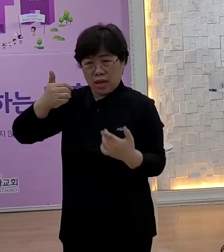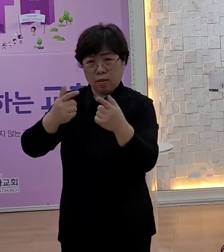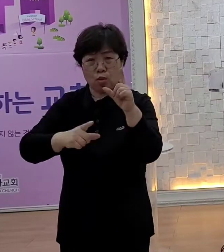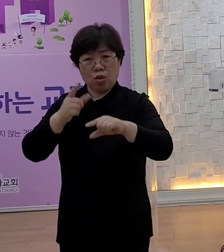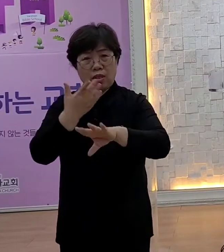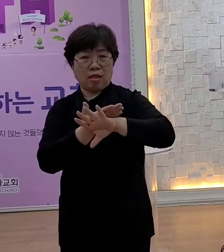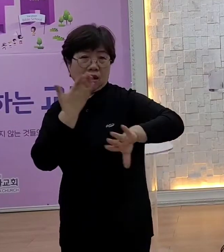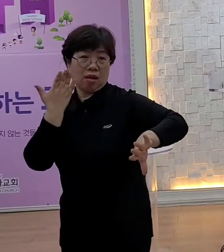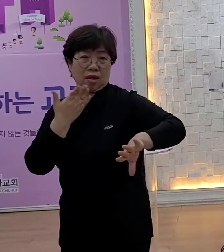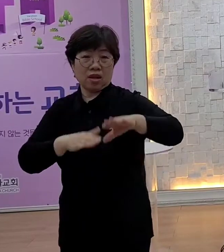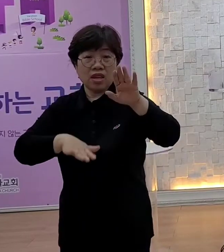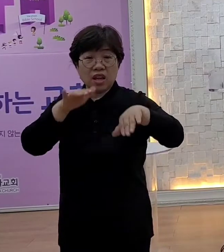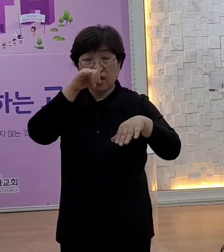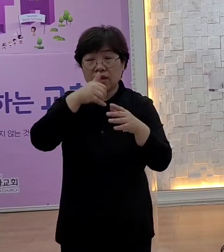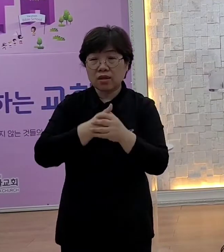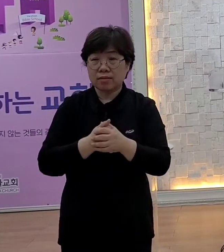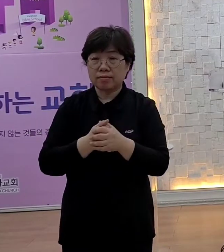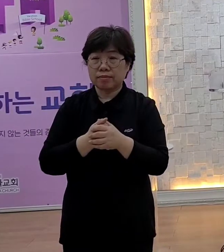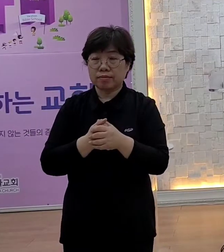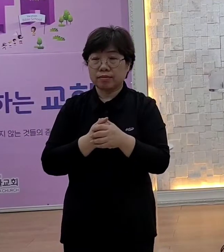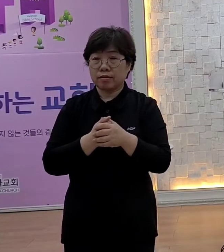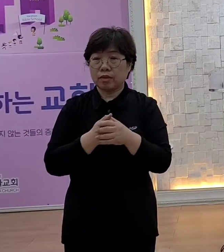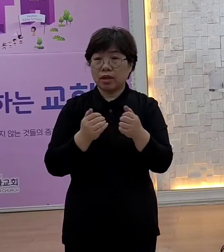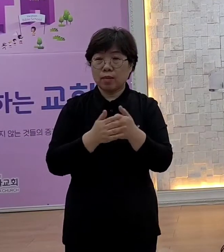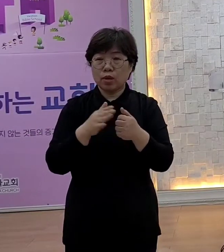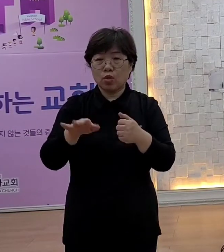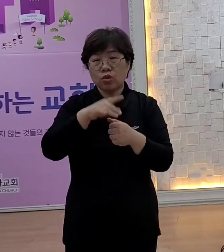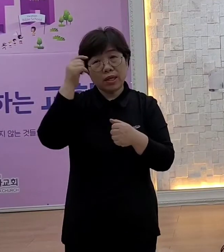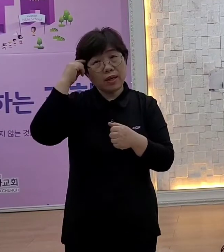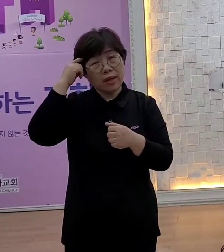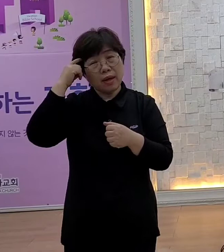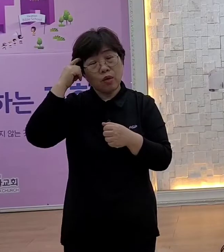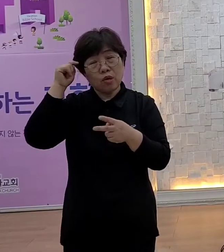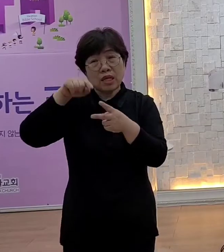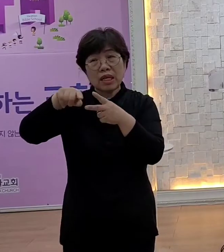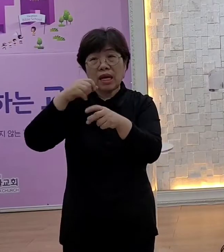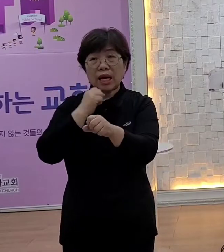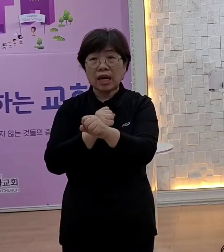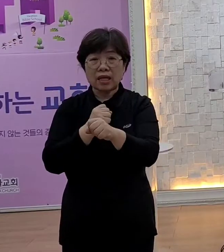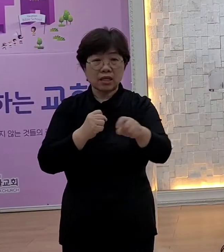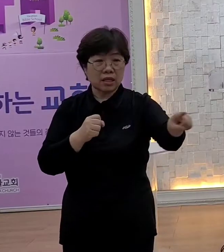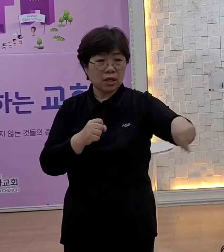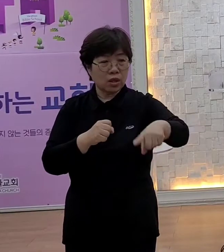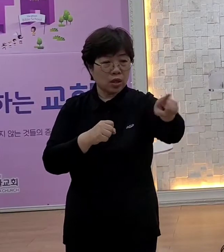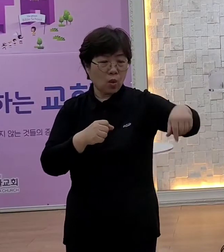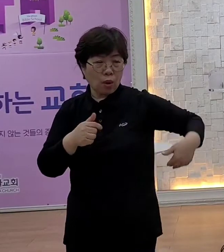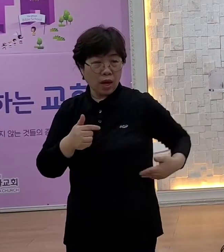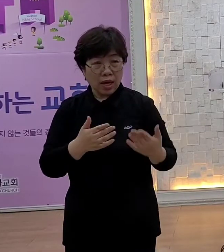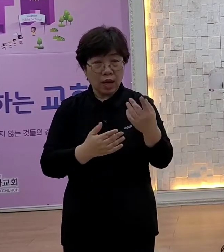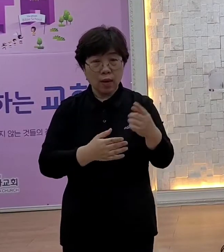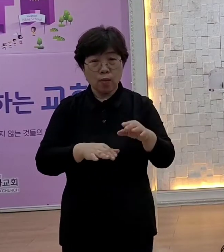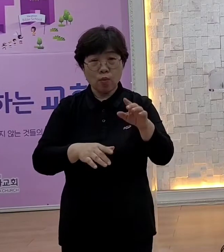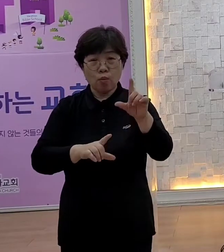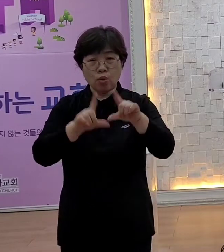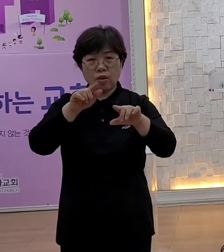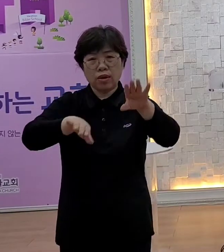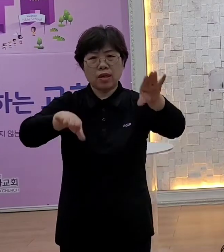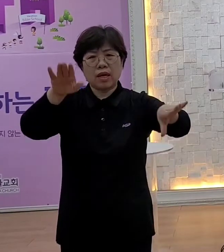뒤집어 보면 이 회개가 우리가 알고 이해하는 그 돌이킴이 아니라는 것을 보게 된다는